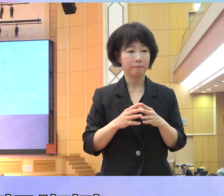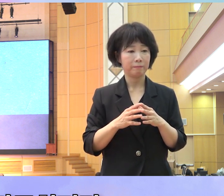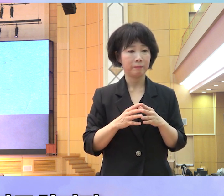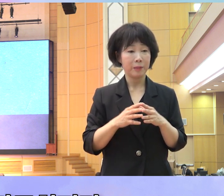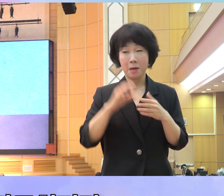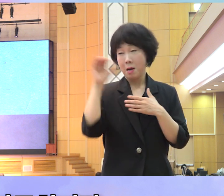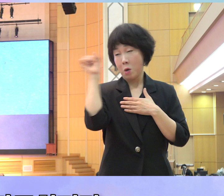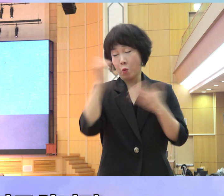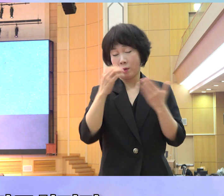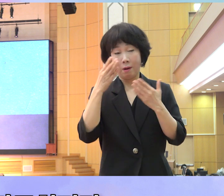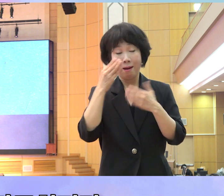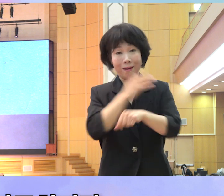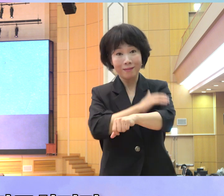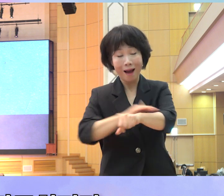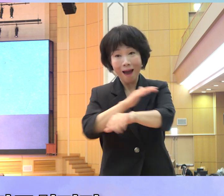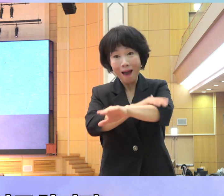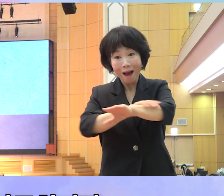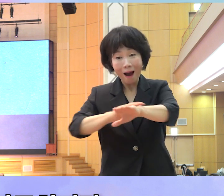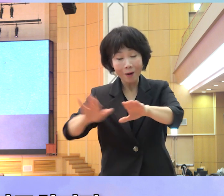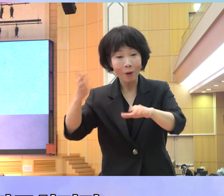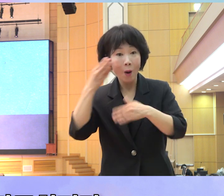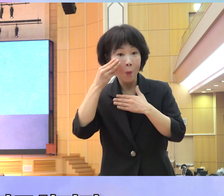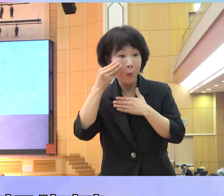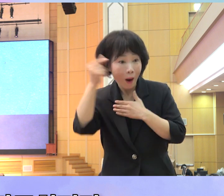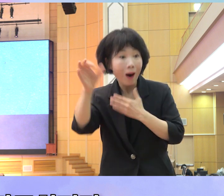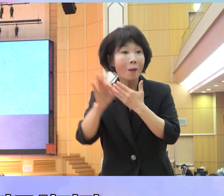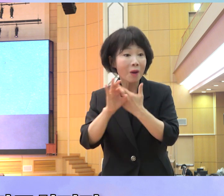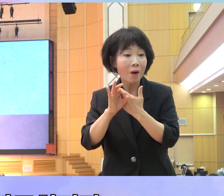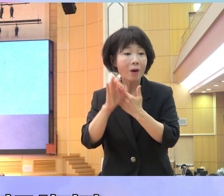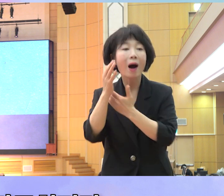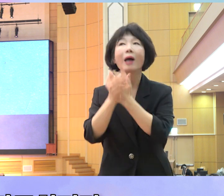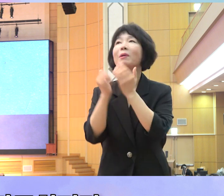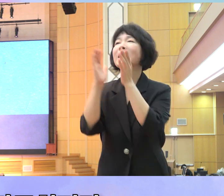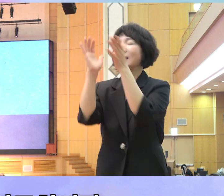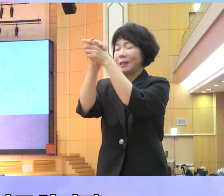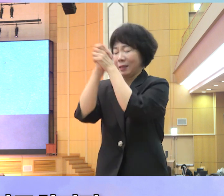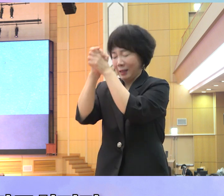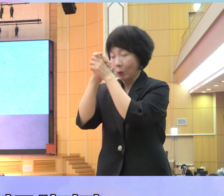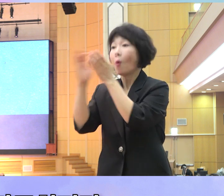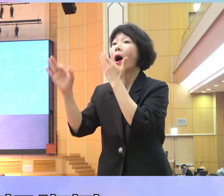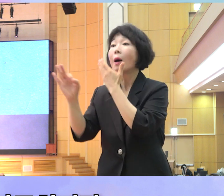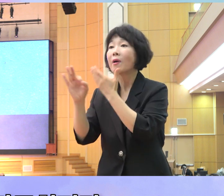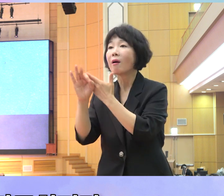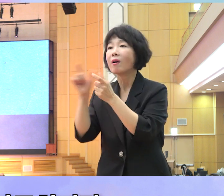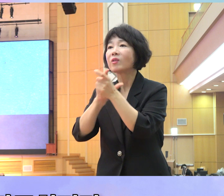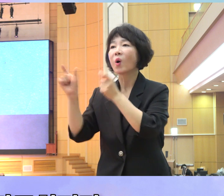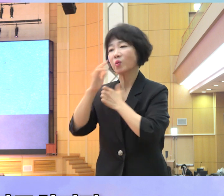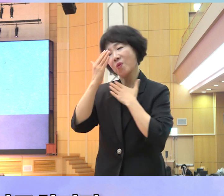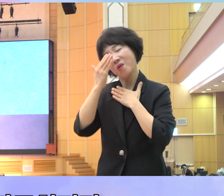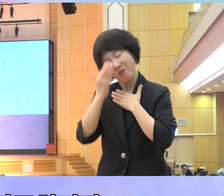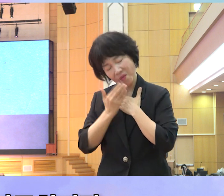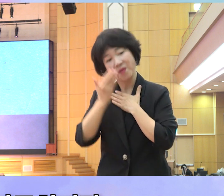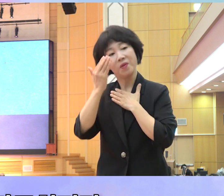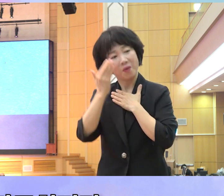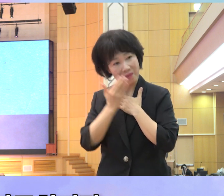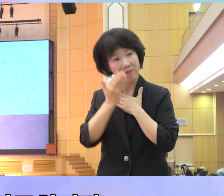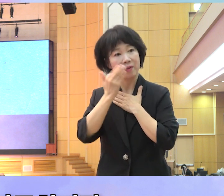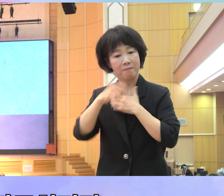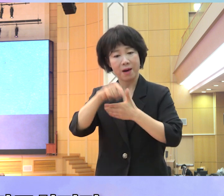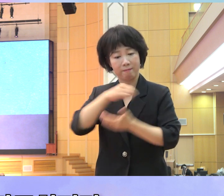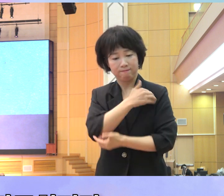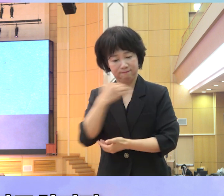그때 예수님처럼 기도를 하면 뭐가 생기냐면 그 기도가 우리의 빈틈을 막아줘요. 빈틈을